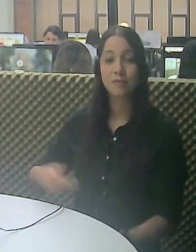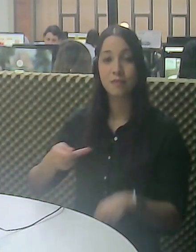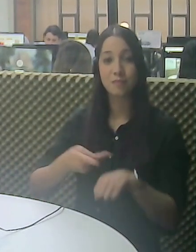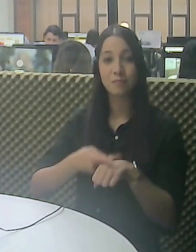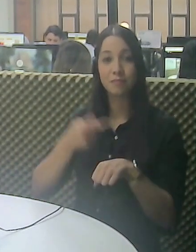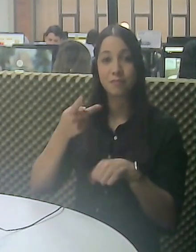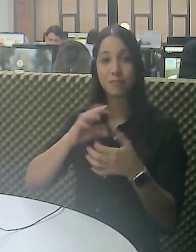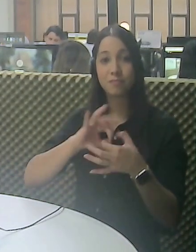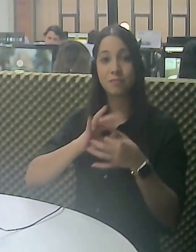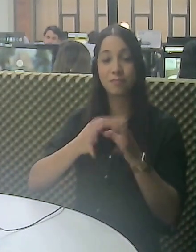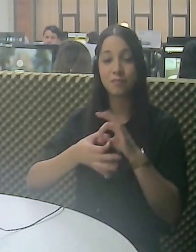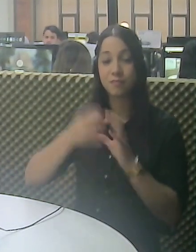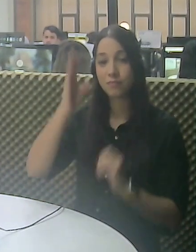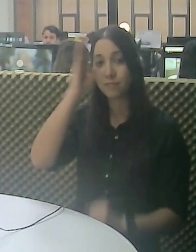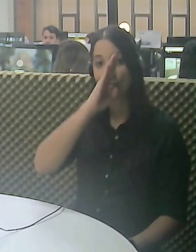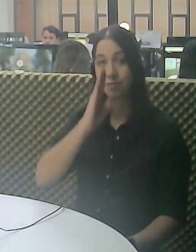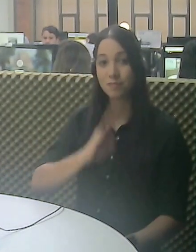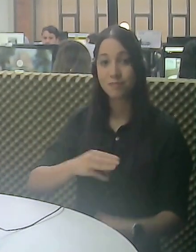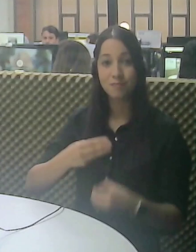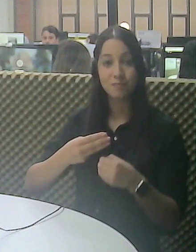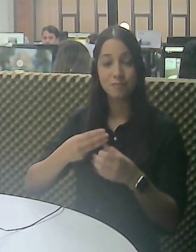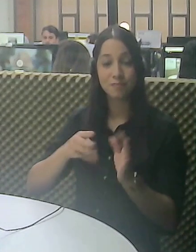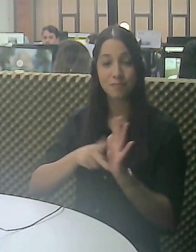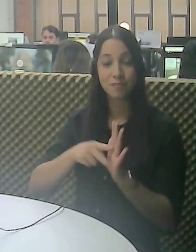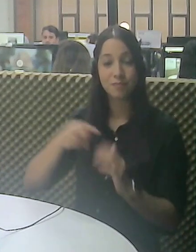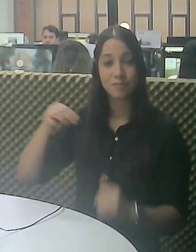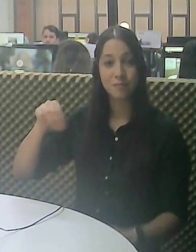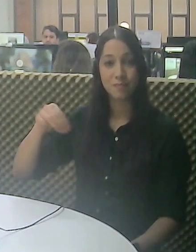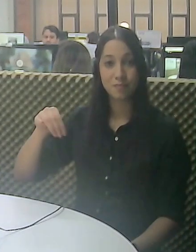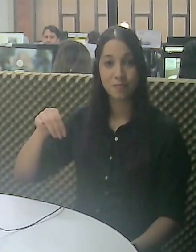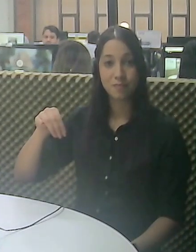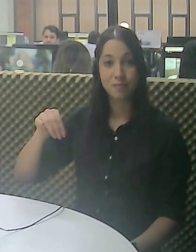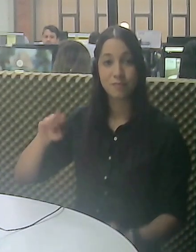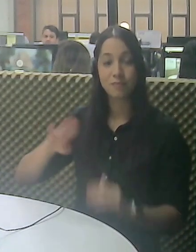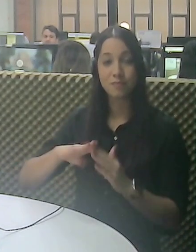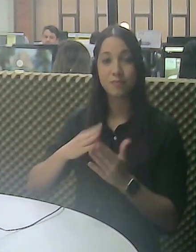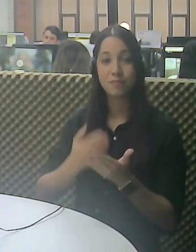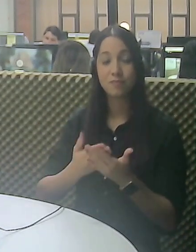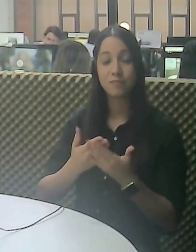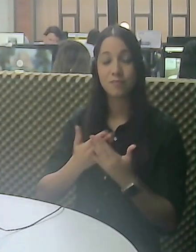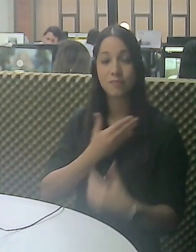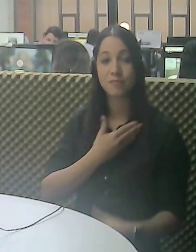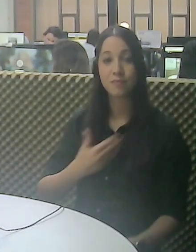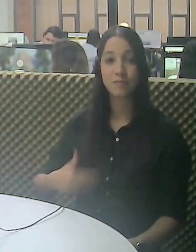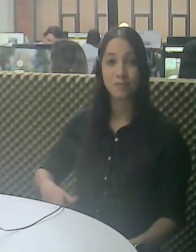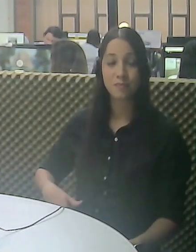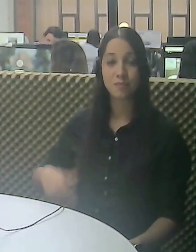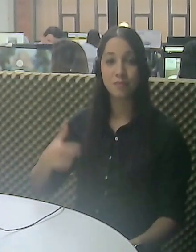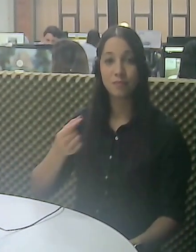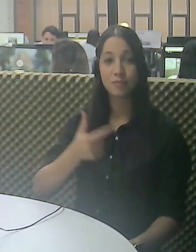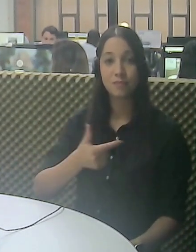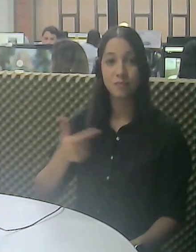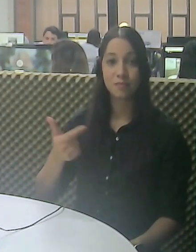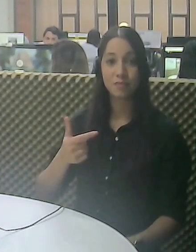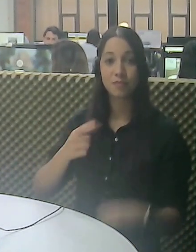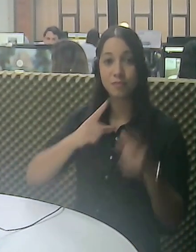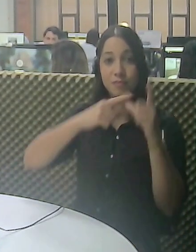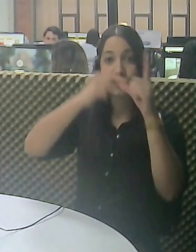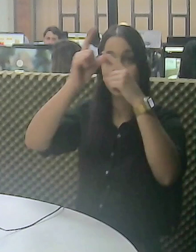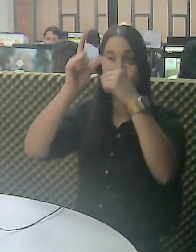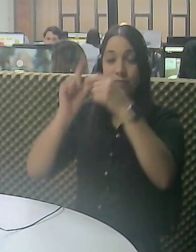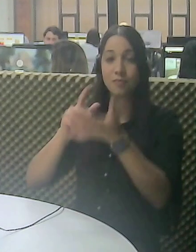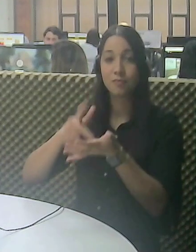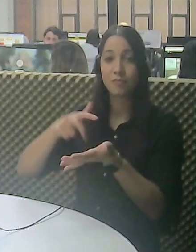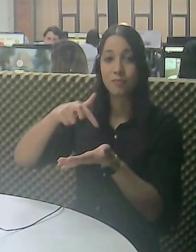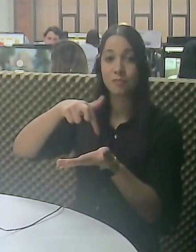na Olimpíada Brasileira de Matemática das Escolas Públicas 2022, Olimpíada Brasileira de Astronomia e